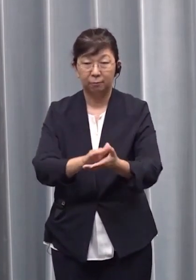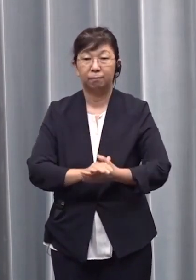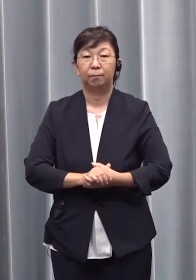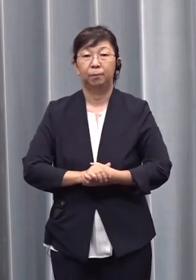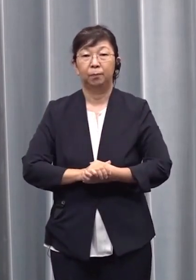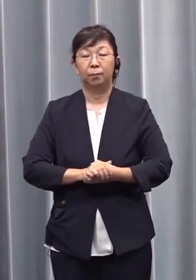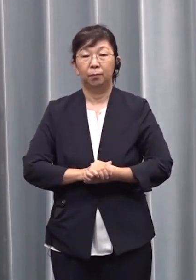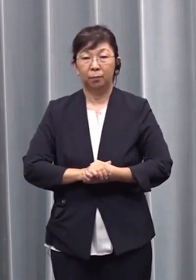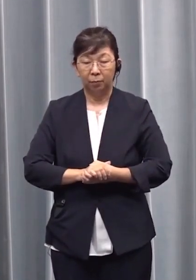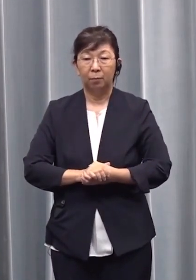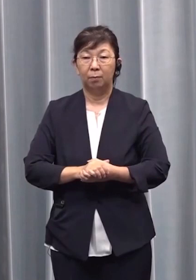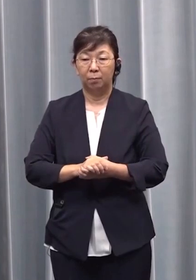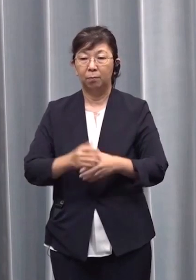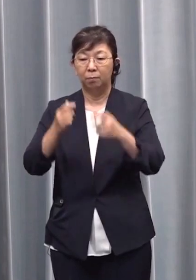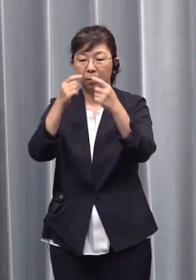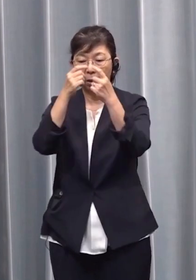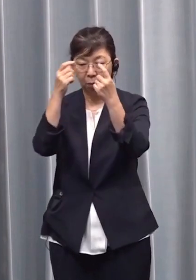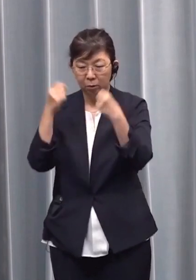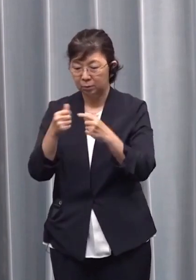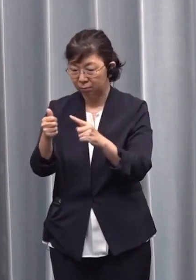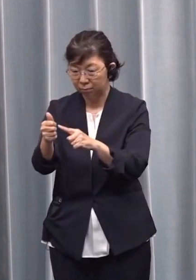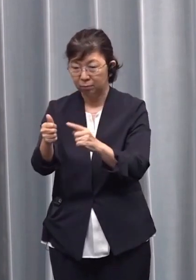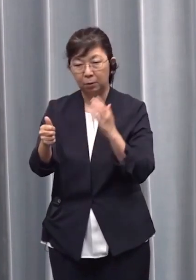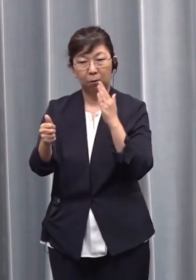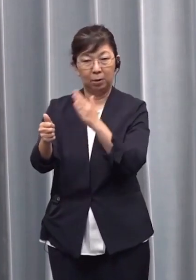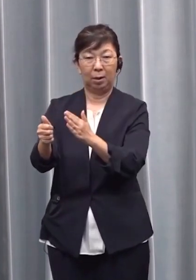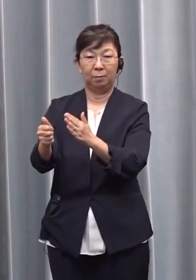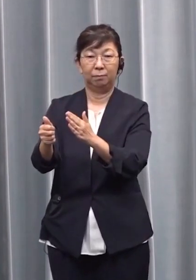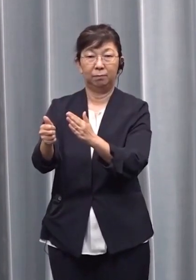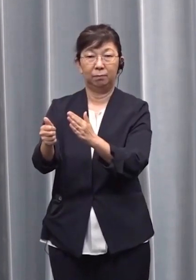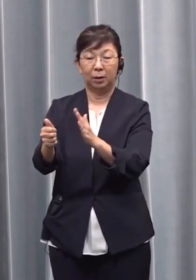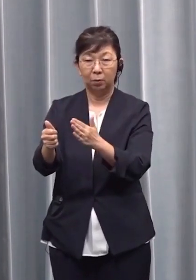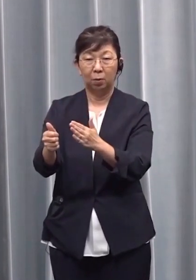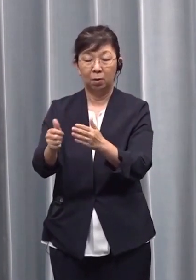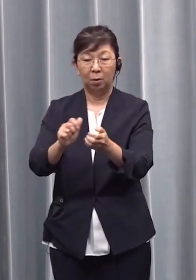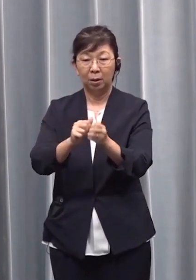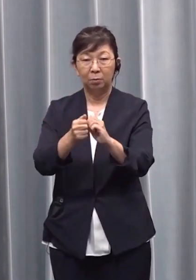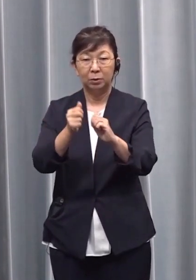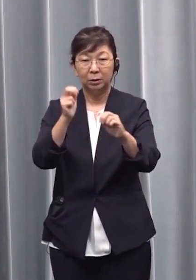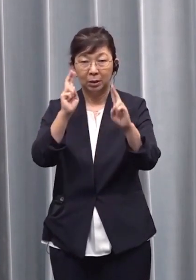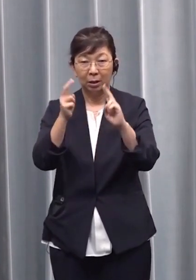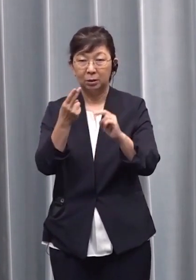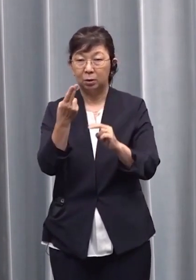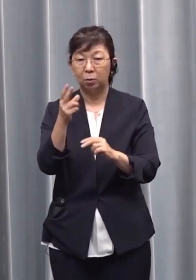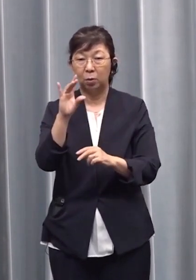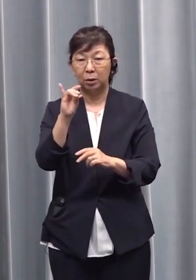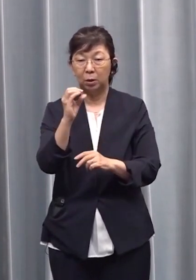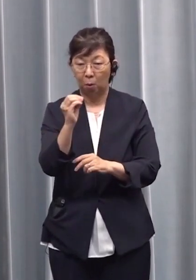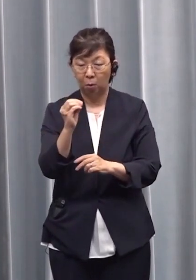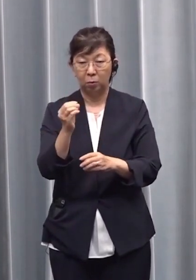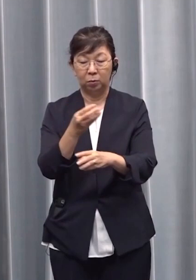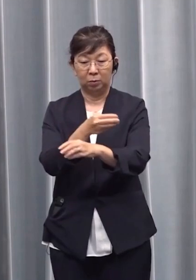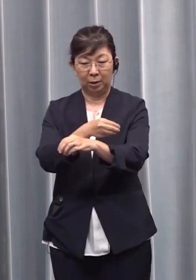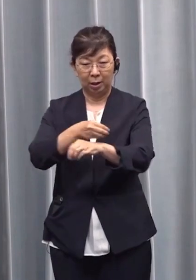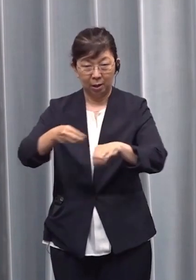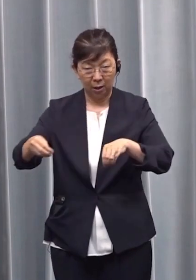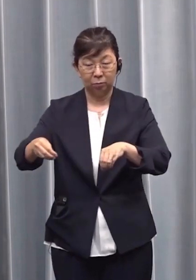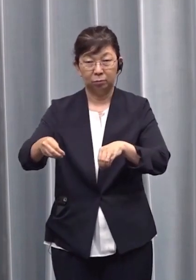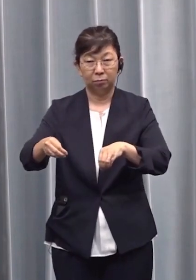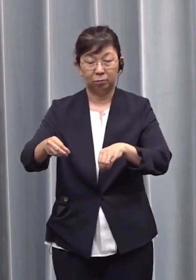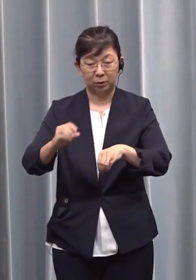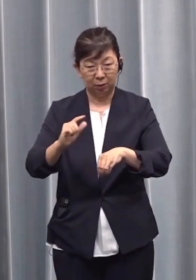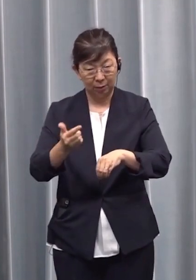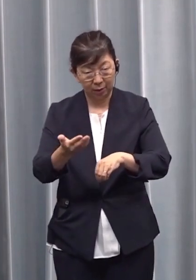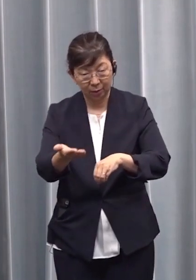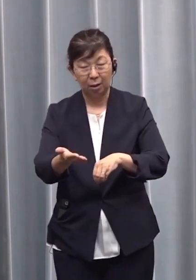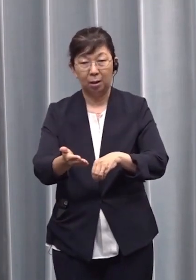で、個人的にお願いということなんですが、これはその株式会社 TOKIO との契約だということなのではない